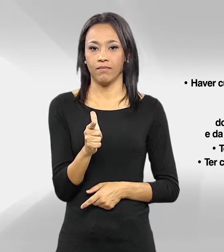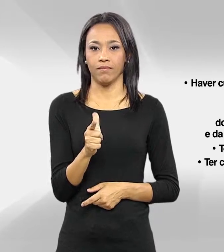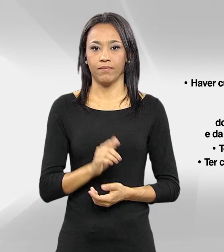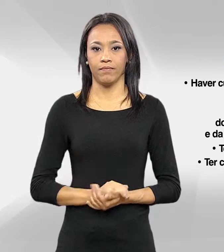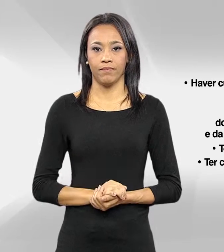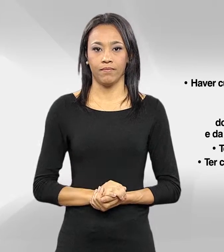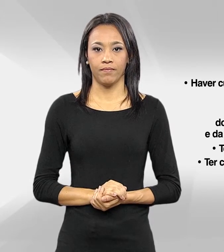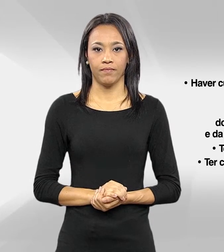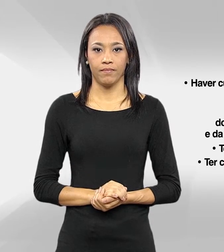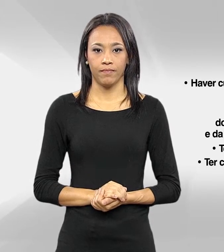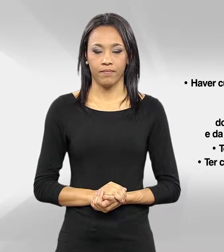há